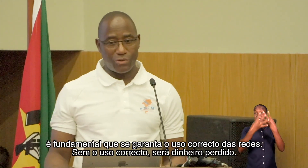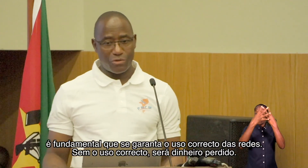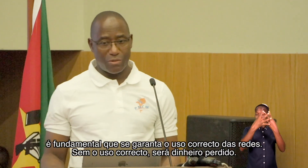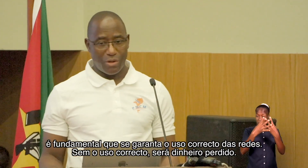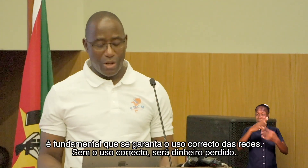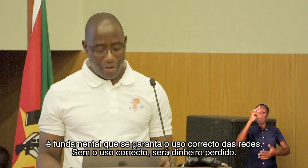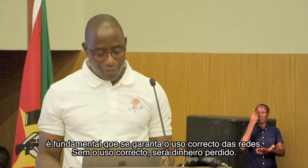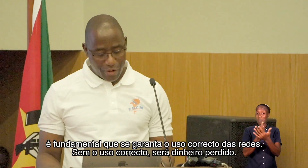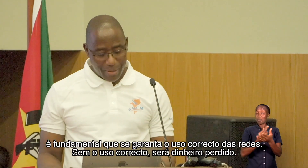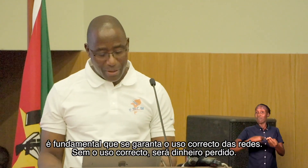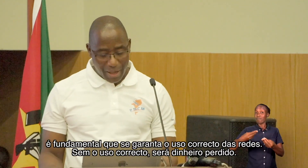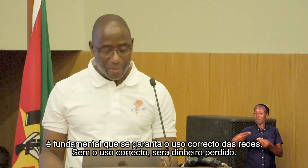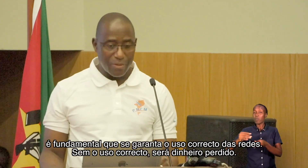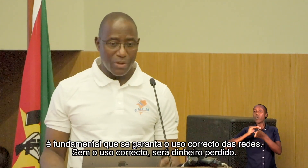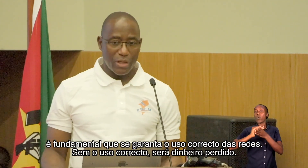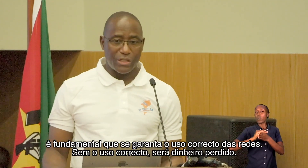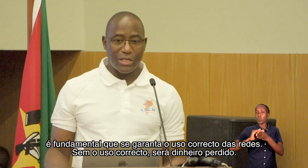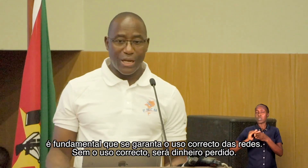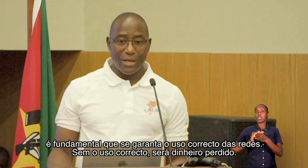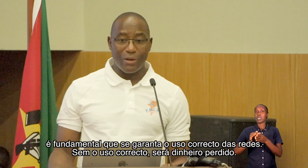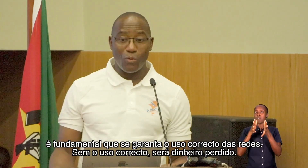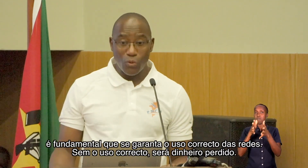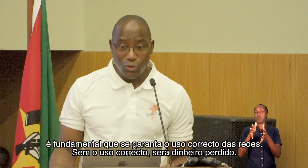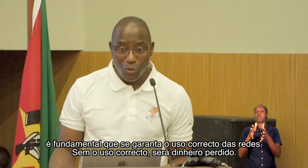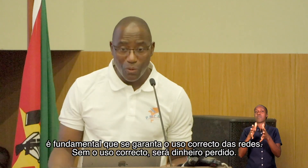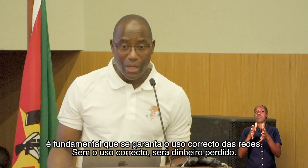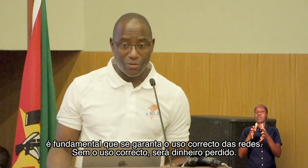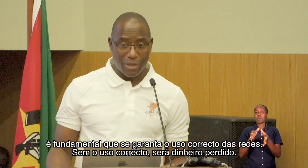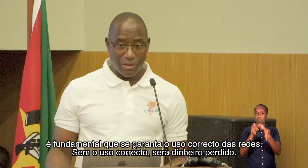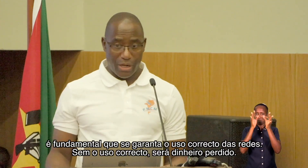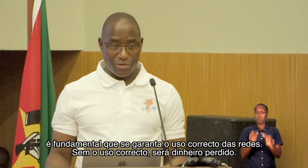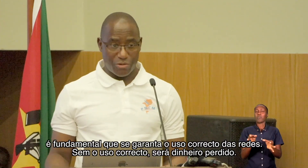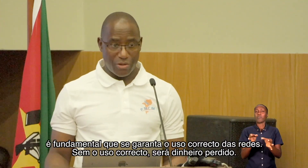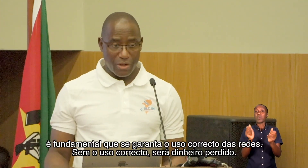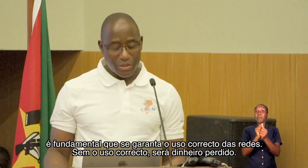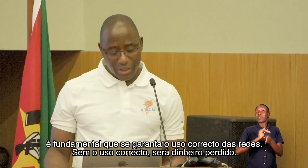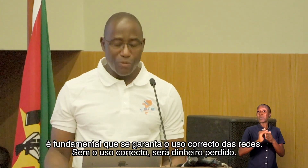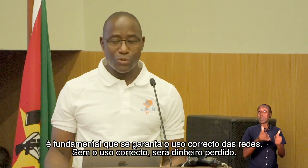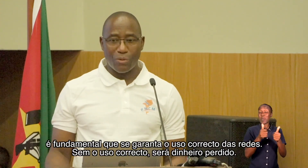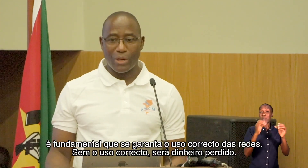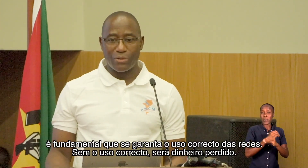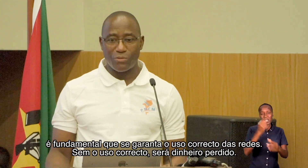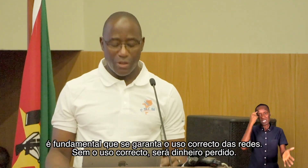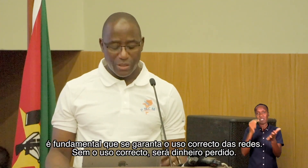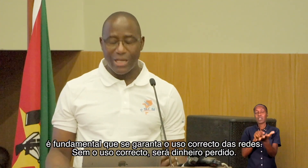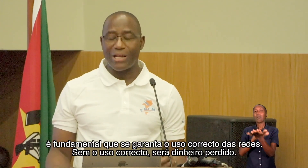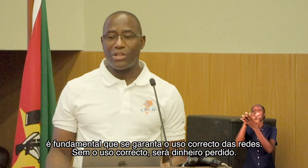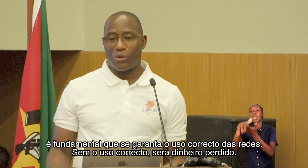redes. É fundamental que se garante o uso correto. Se é o uso correto, será dinheiro